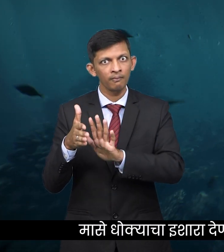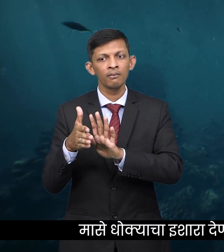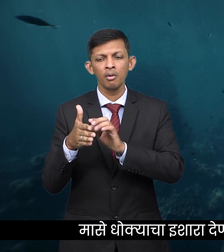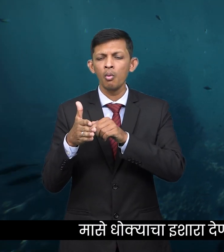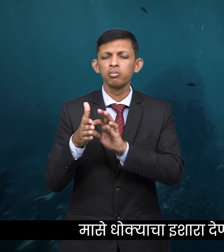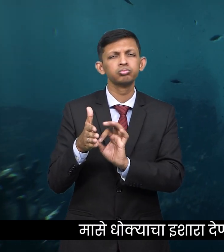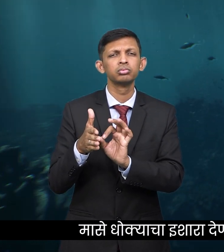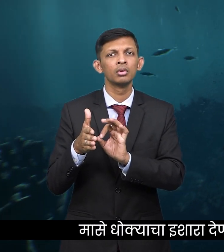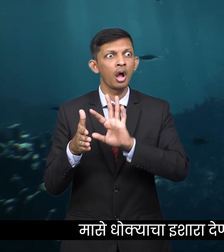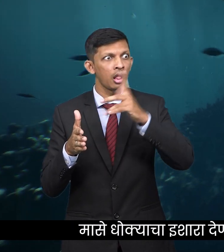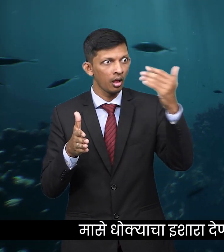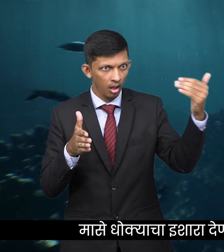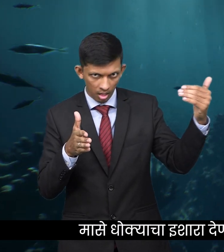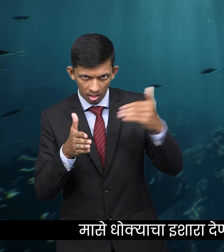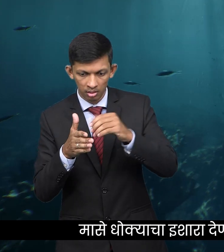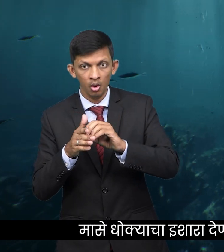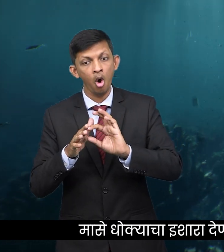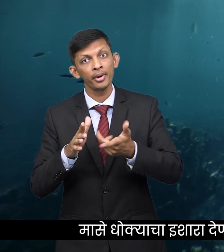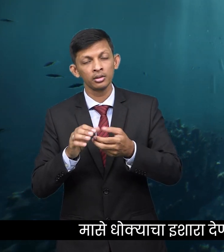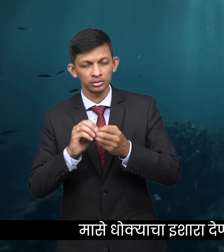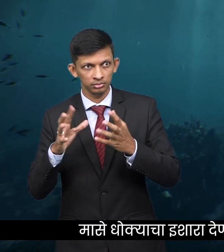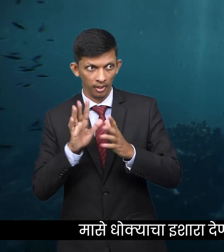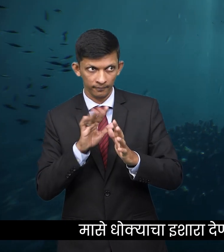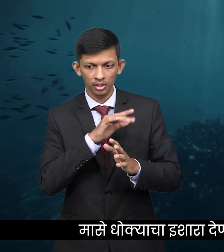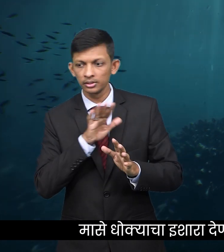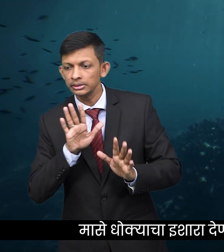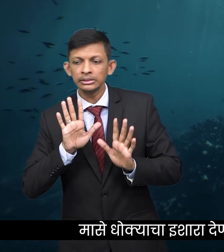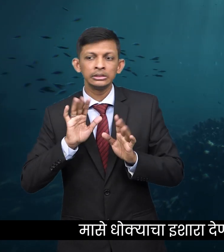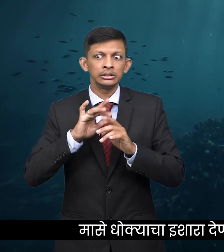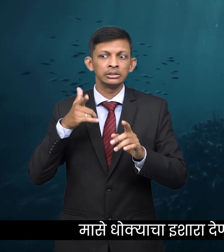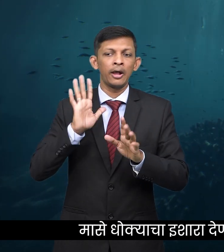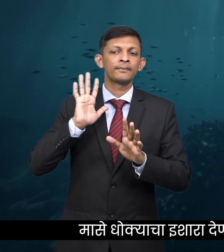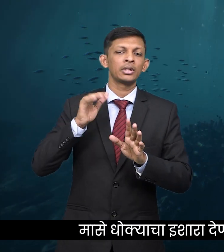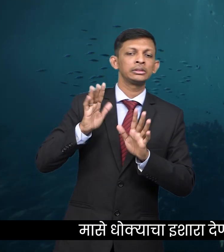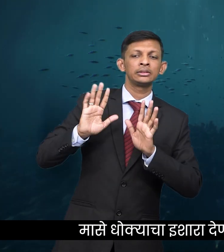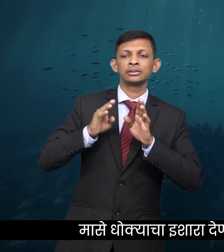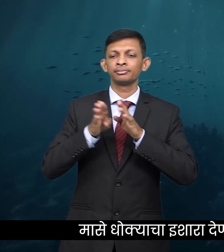इशारा देण्यासाठी विद्युत संकेतांचा वापर करतात.